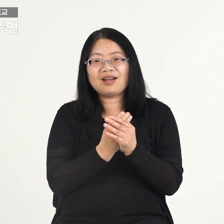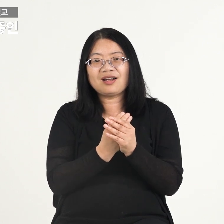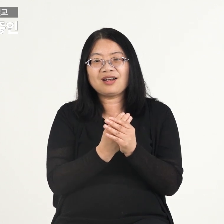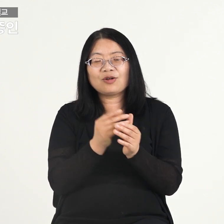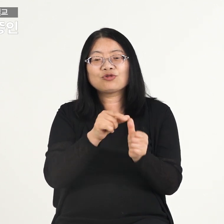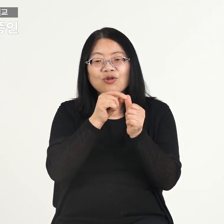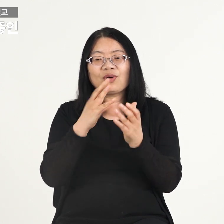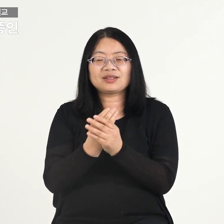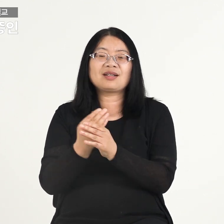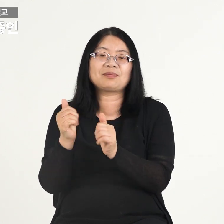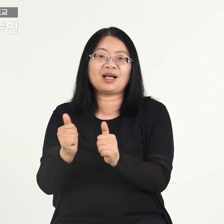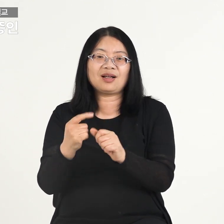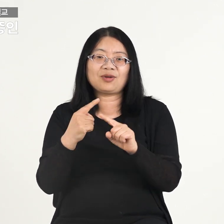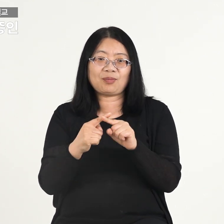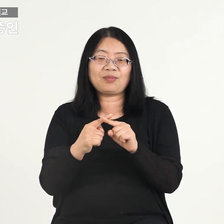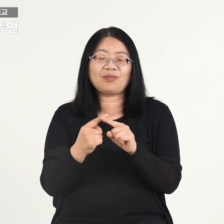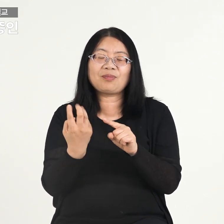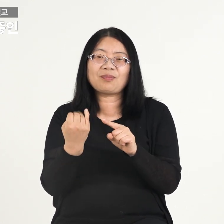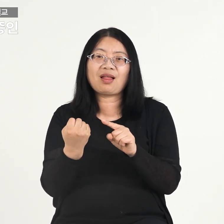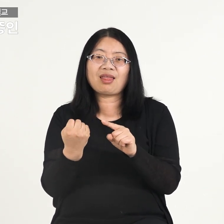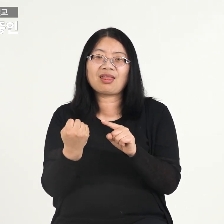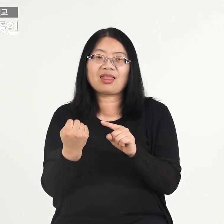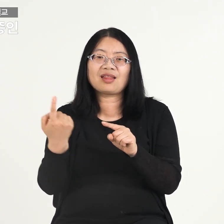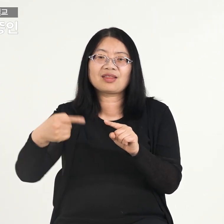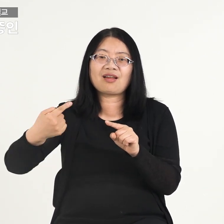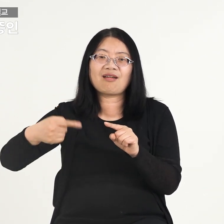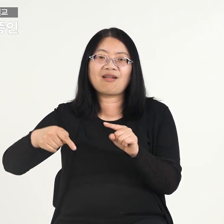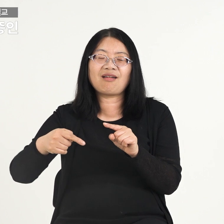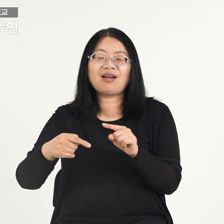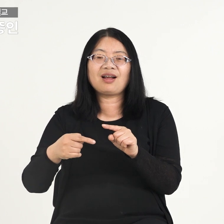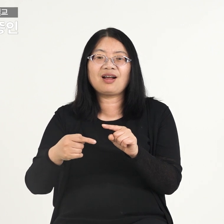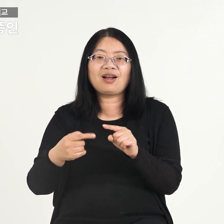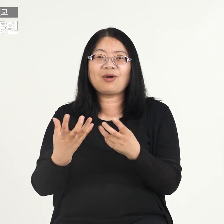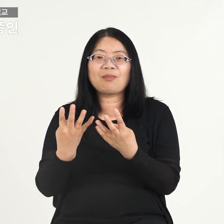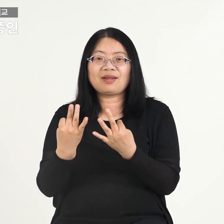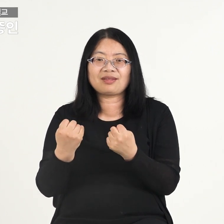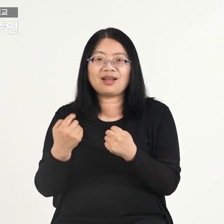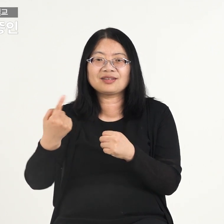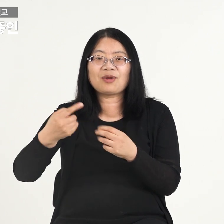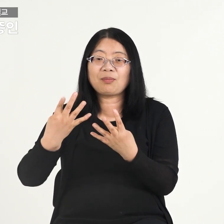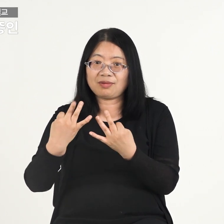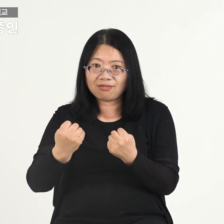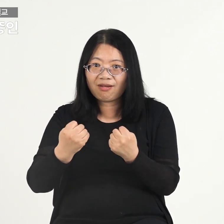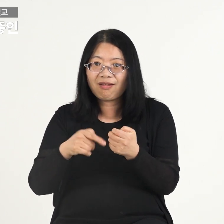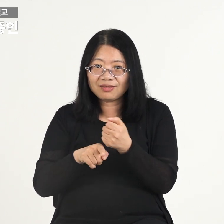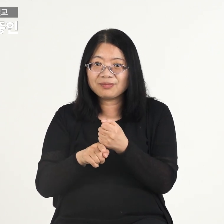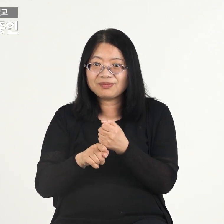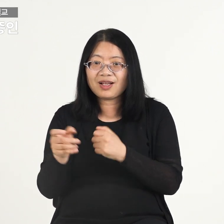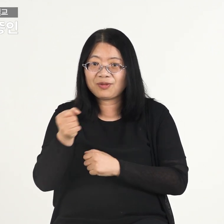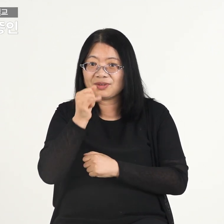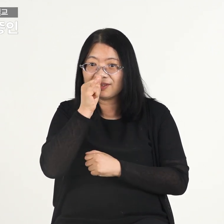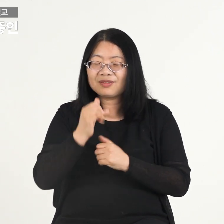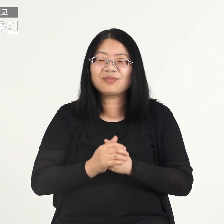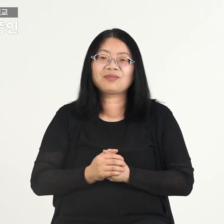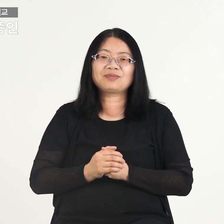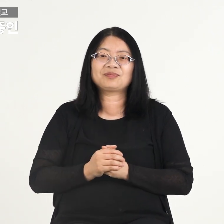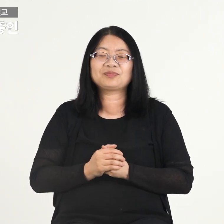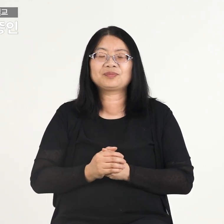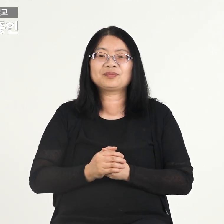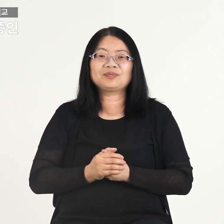심판. 그 다음에 곱하기 며칠 해야 돼요? 1000. 1000은 많다 그 뜻입니다. 자, 그런데